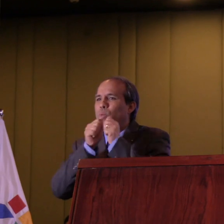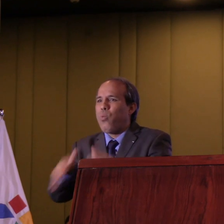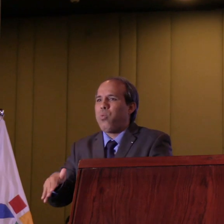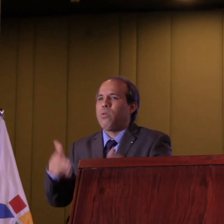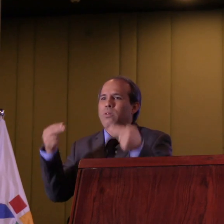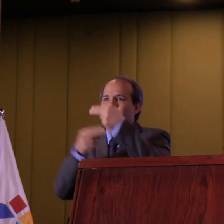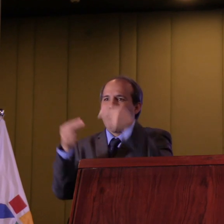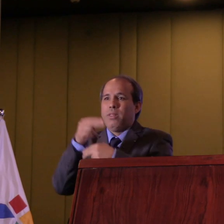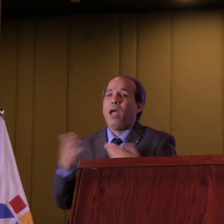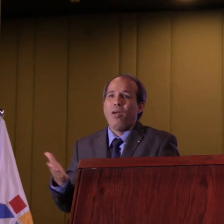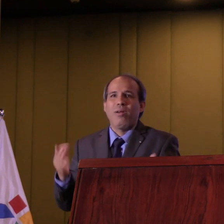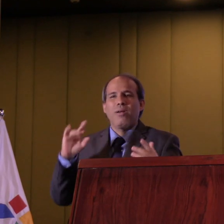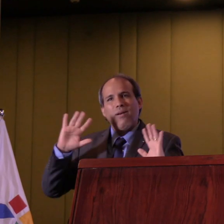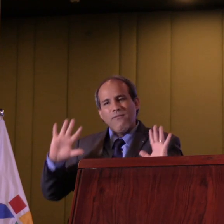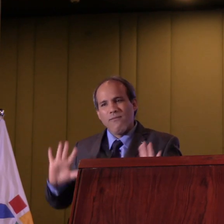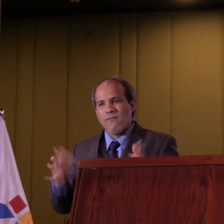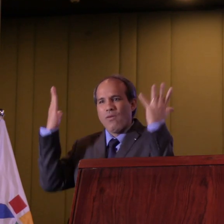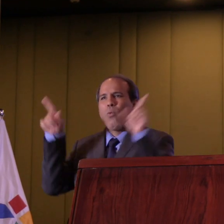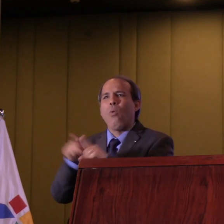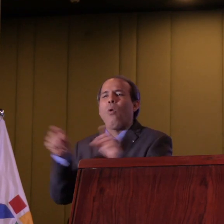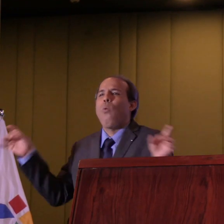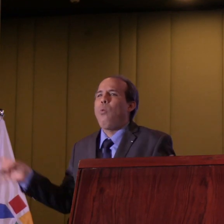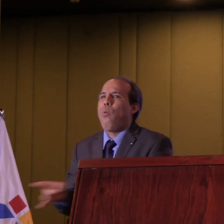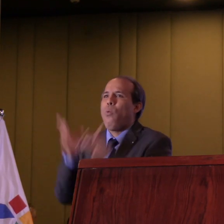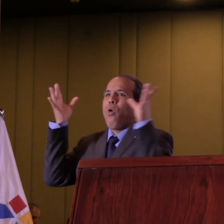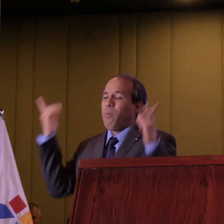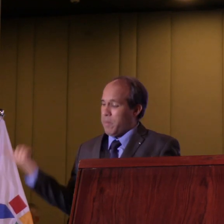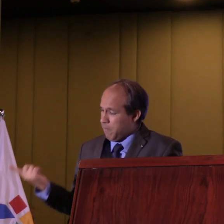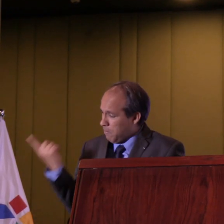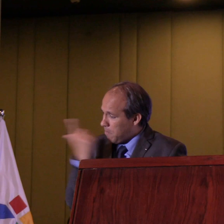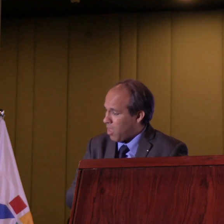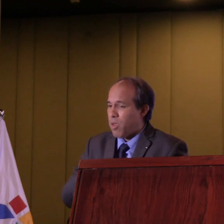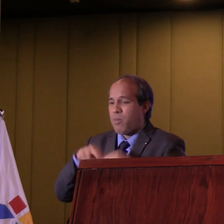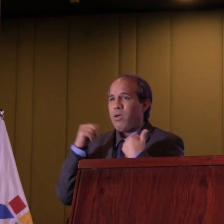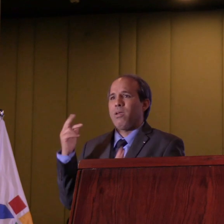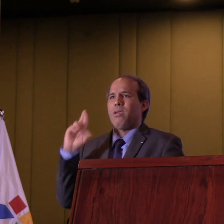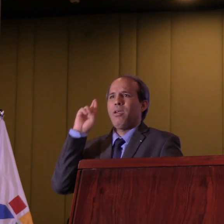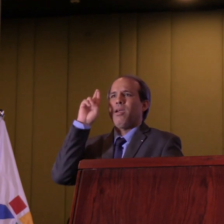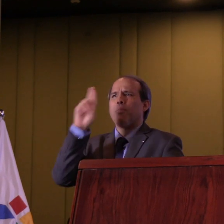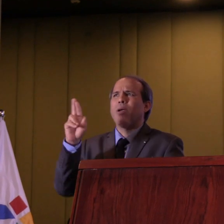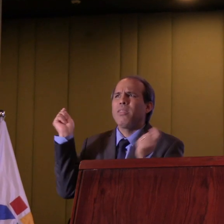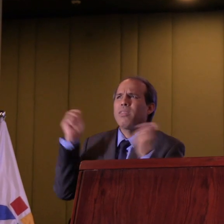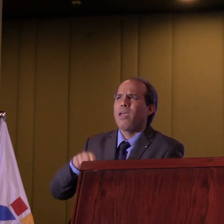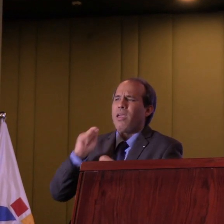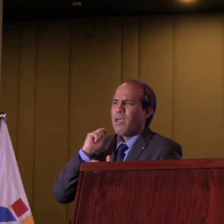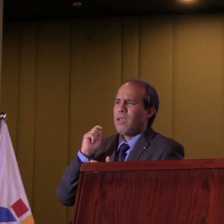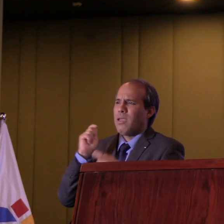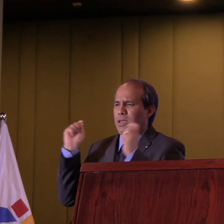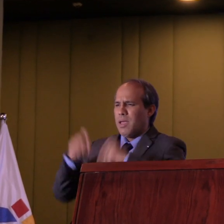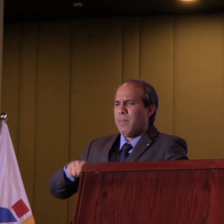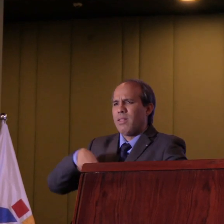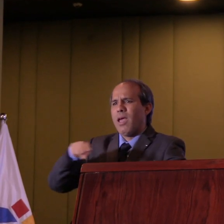Devemos celebrar essa conquista, que bem representa o que a capacidade de